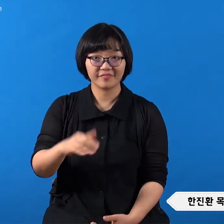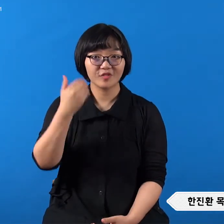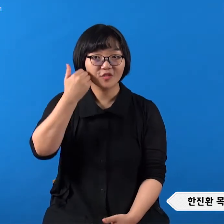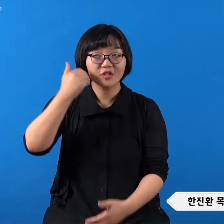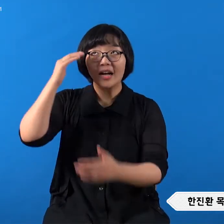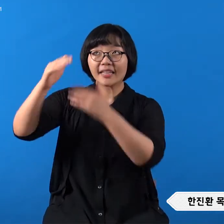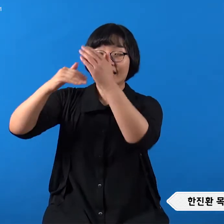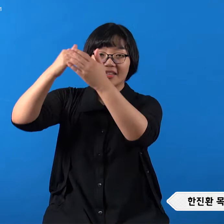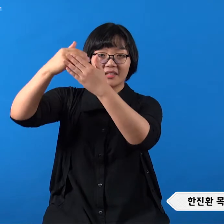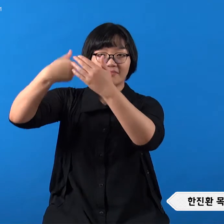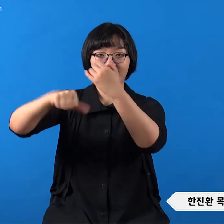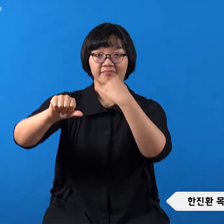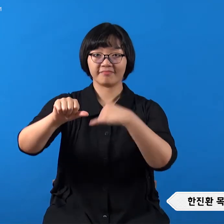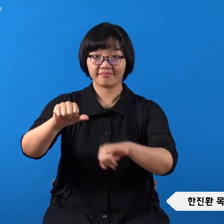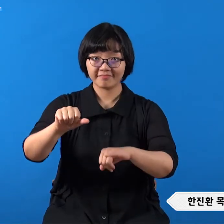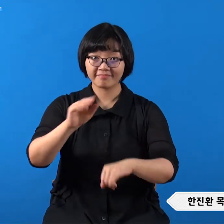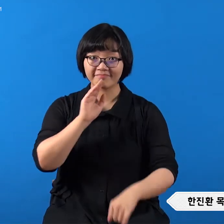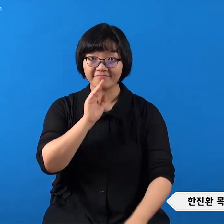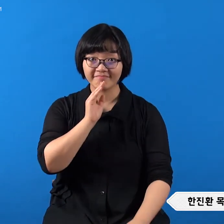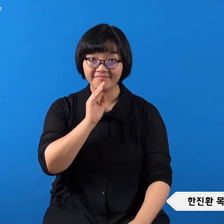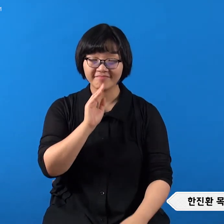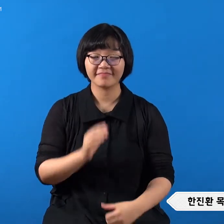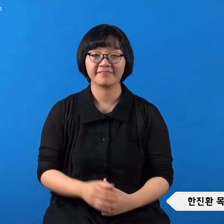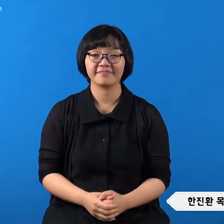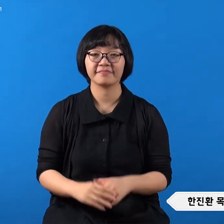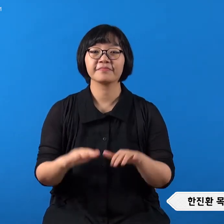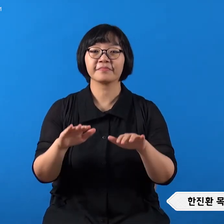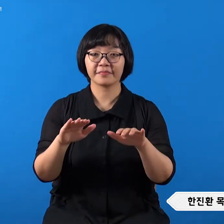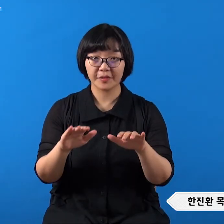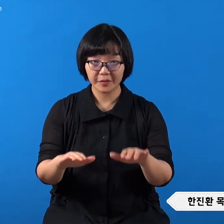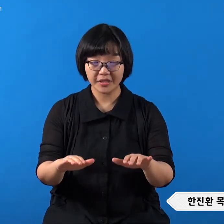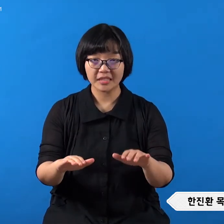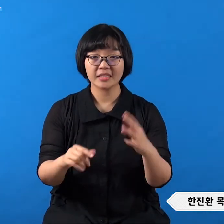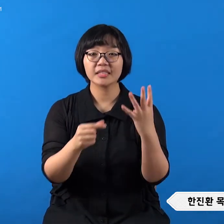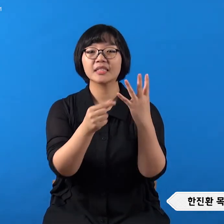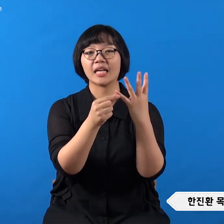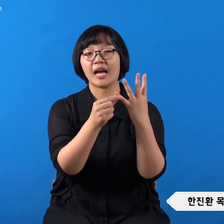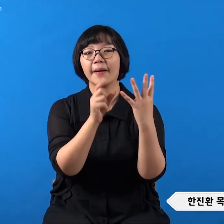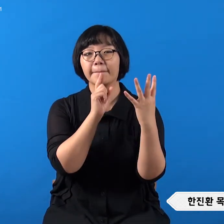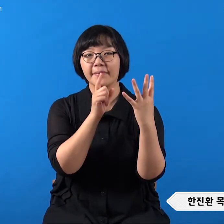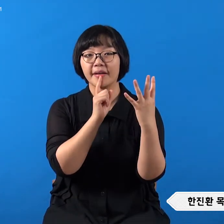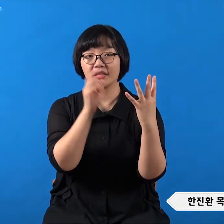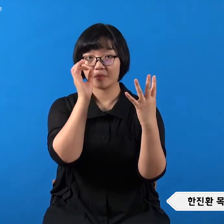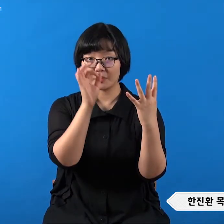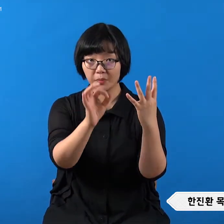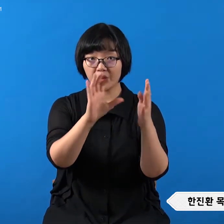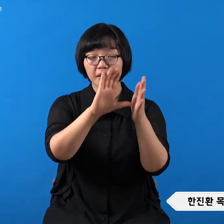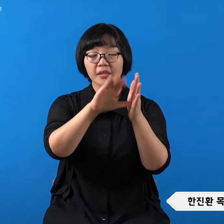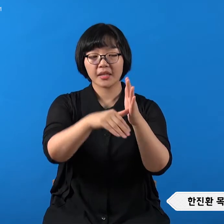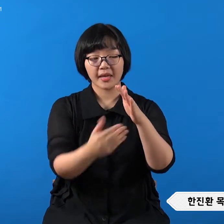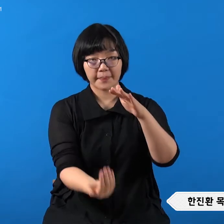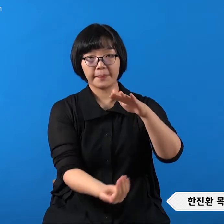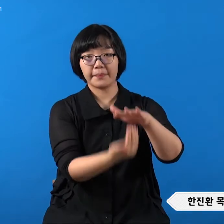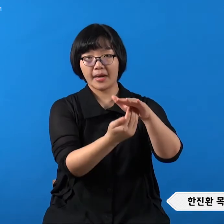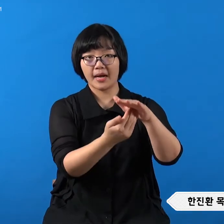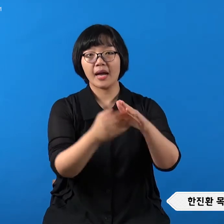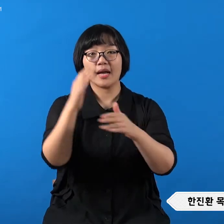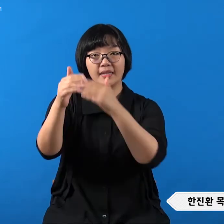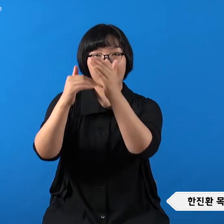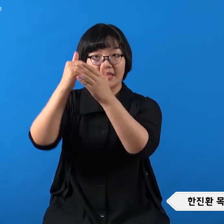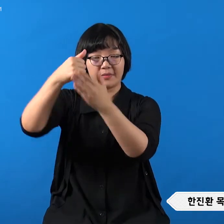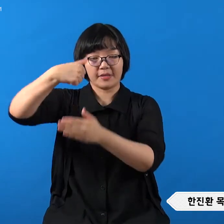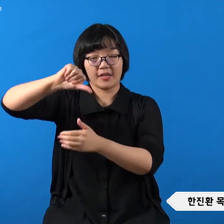하나님의 아들이고 하나님의 딸들이죠. 오늘 4절부터 보면 때가 참에 하나님이 그